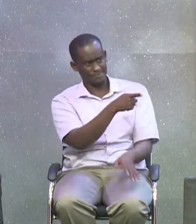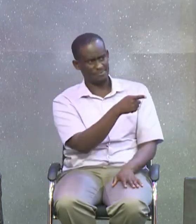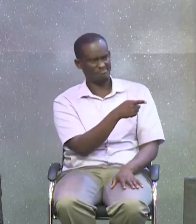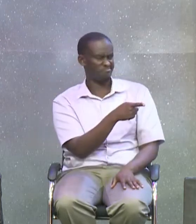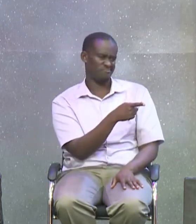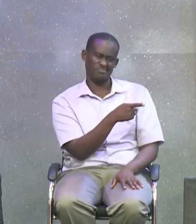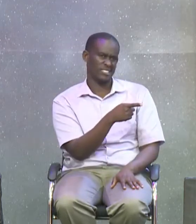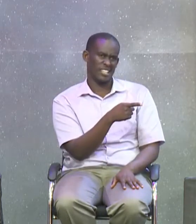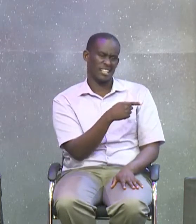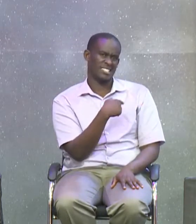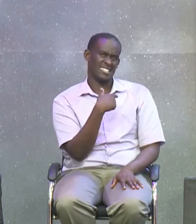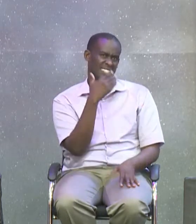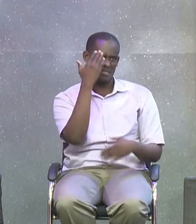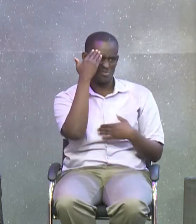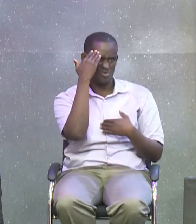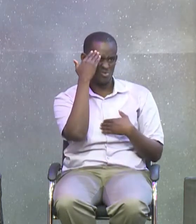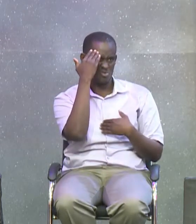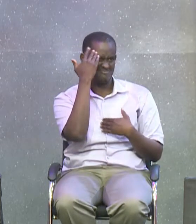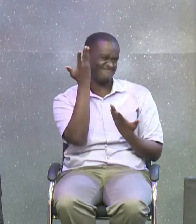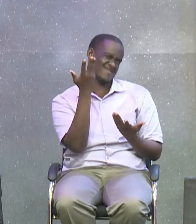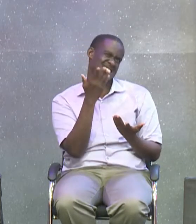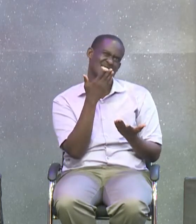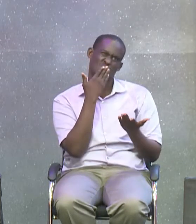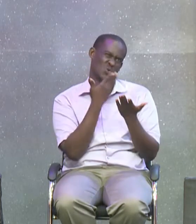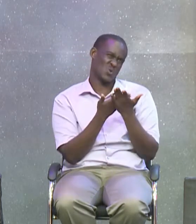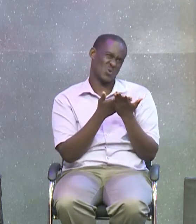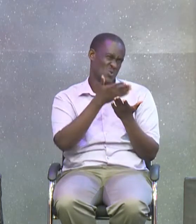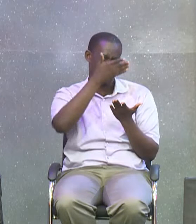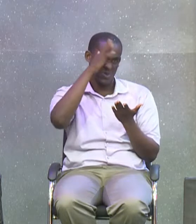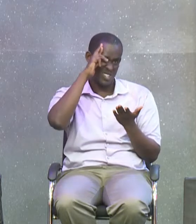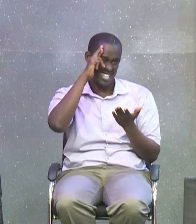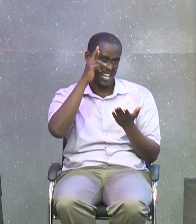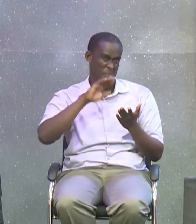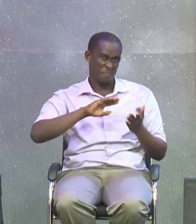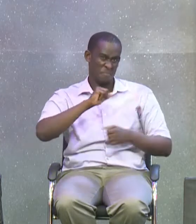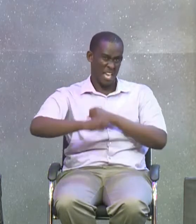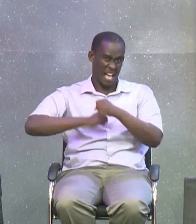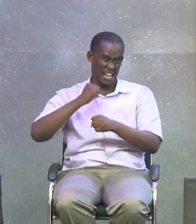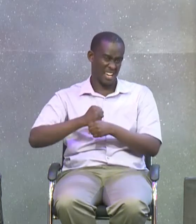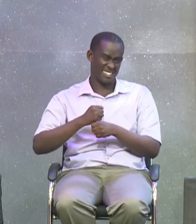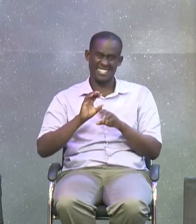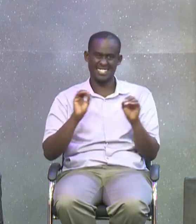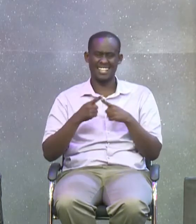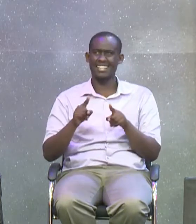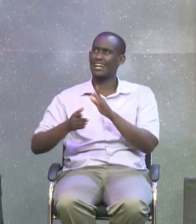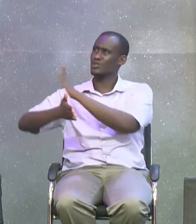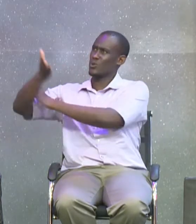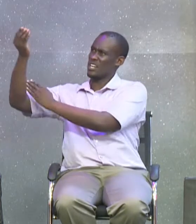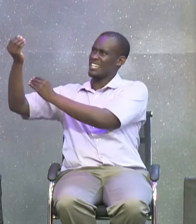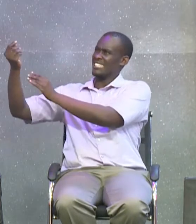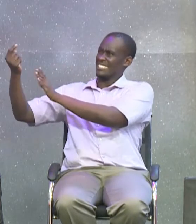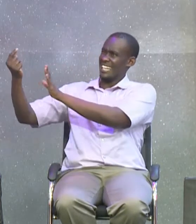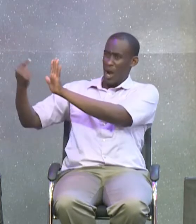siri mulungi nnyo kujukira myaka mwemba ndabidde kwolesebwa naye Katonda kyakulaga nga kirina